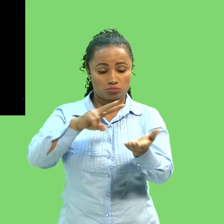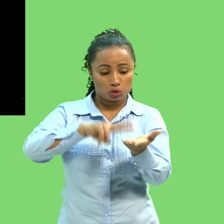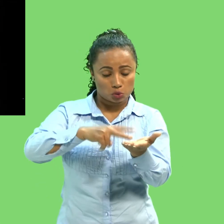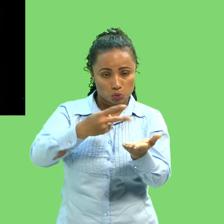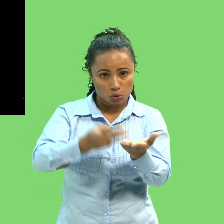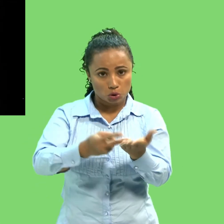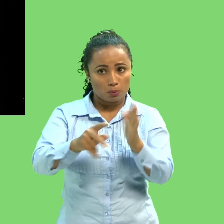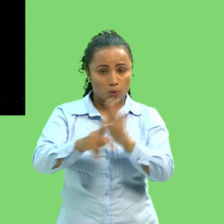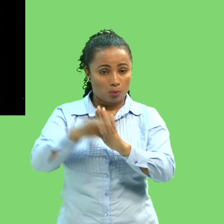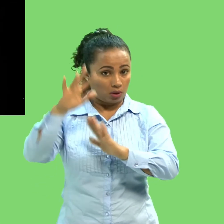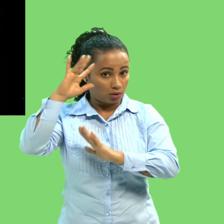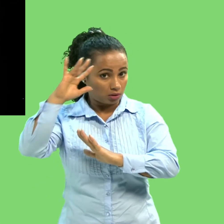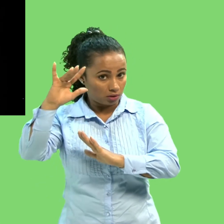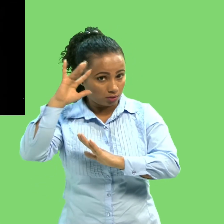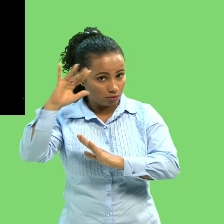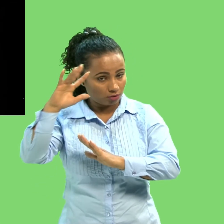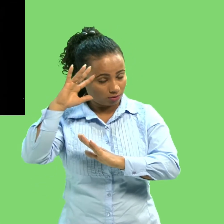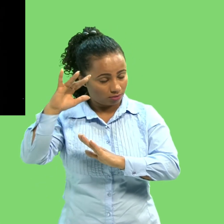à prática,